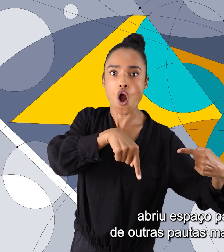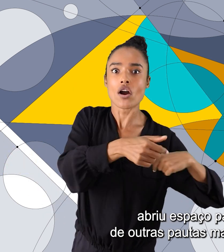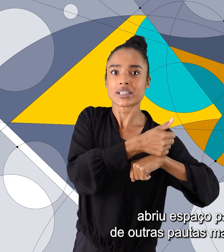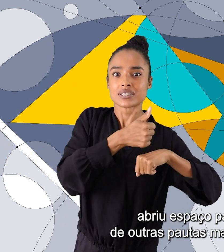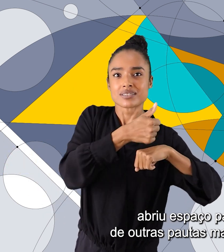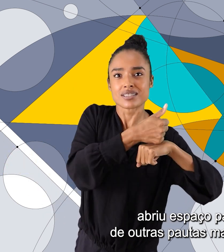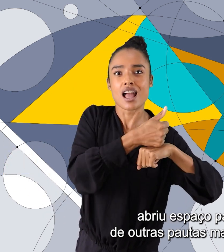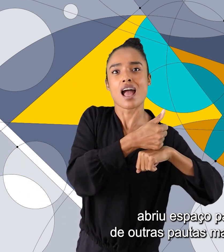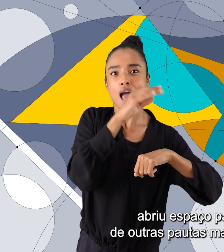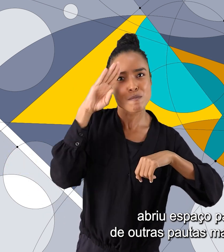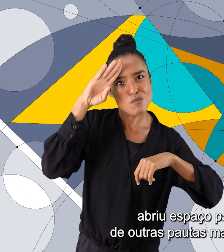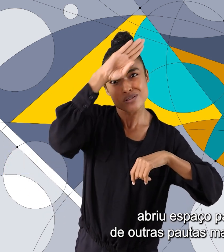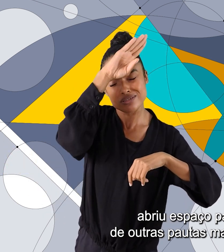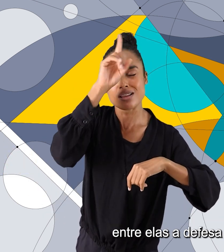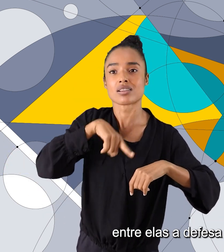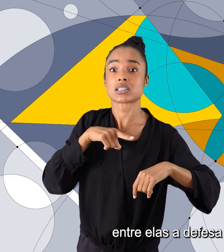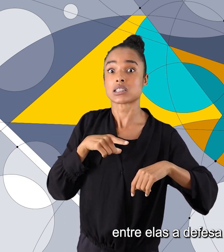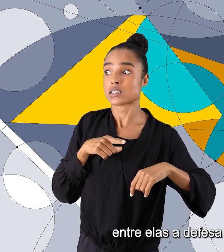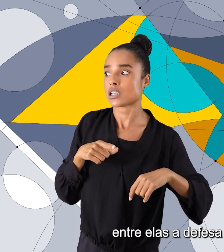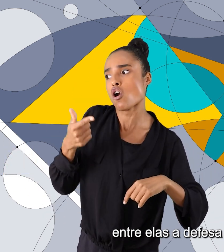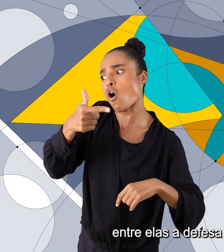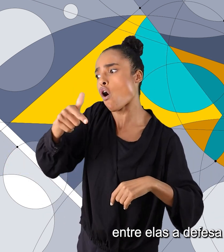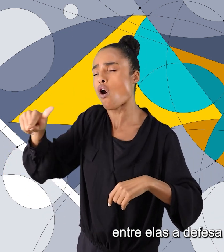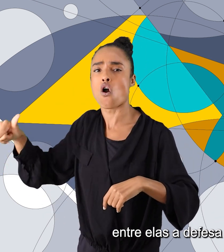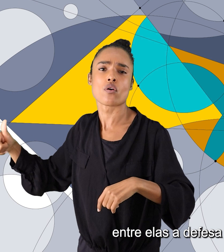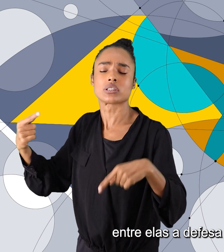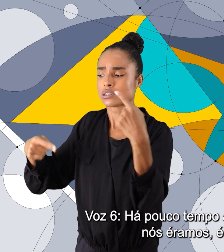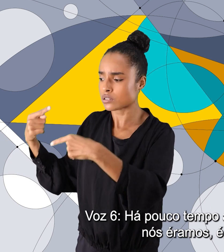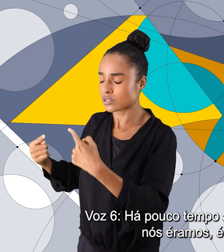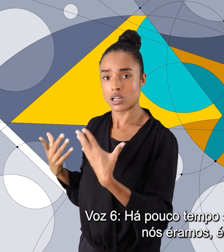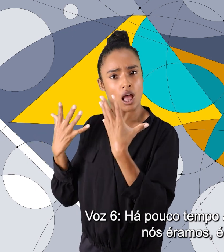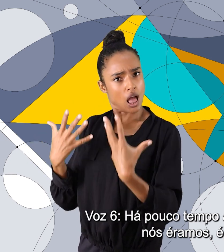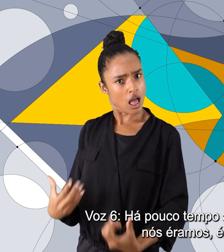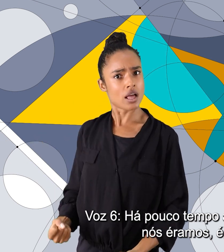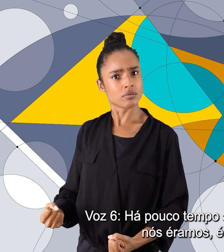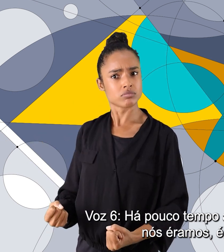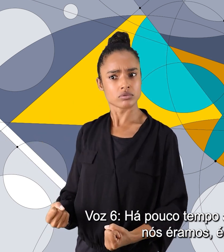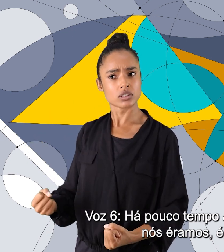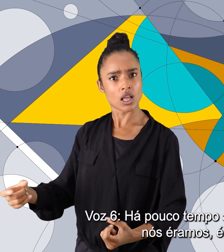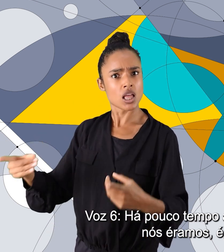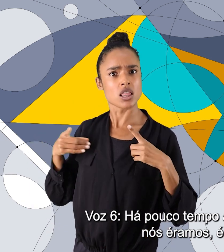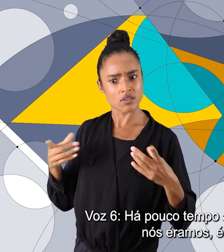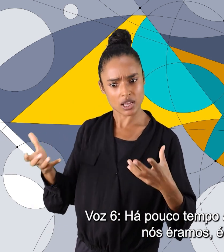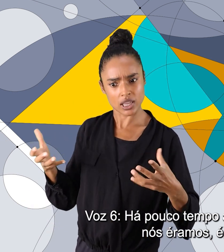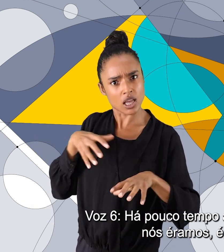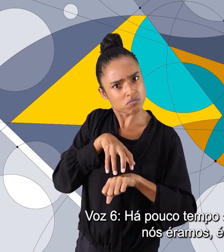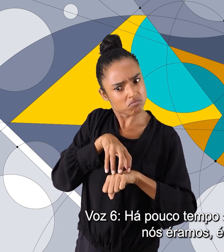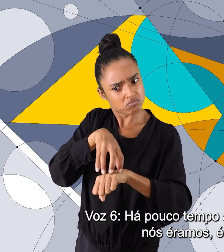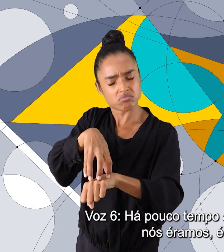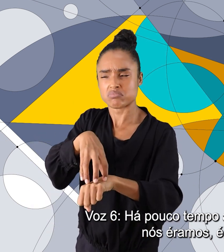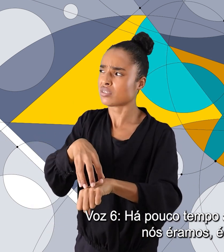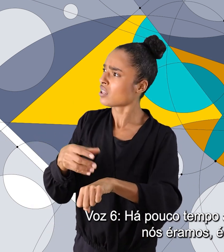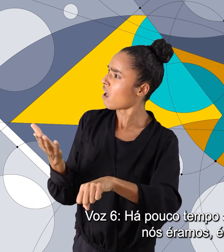para a defesa de outras pautas mais alternativas, entre elas a defesa da monarquia. Há pouco tempo atrás, nós éramos